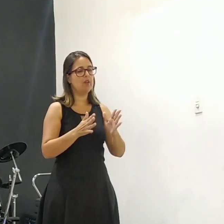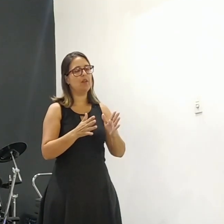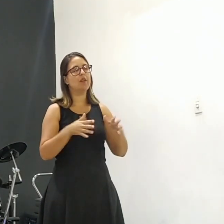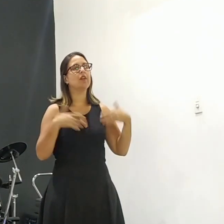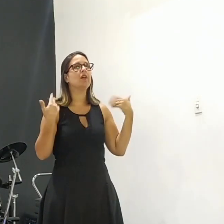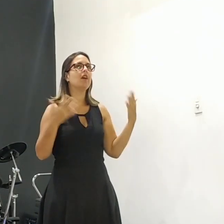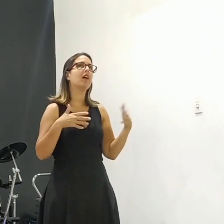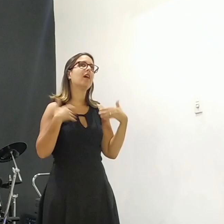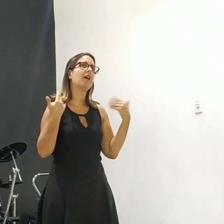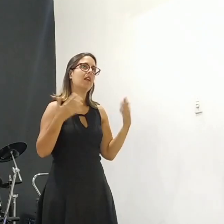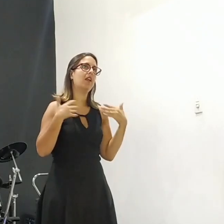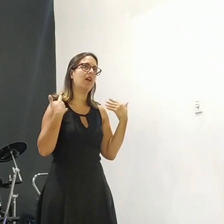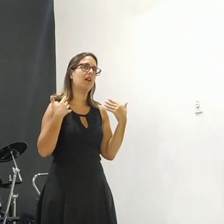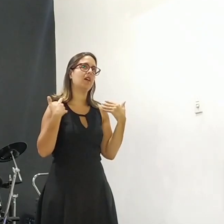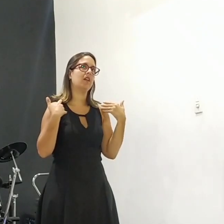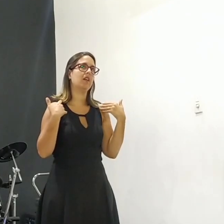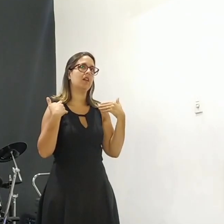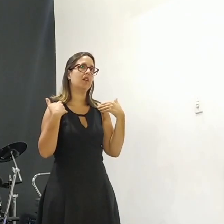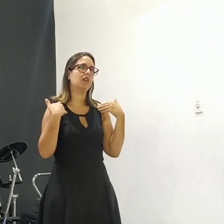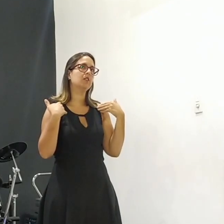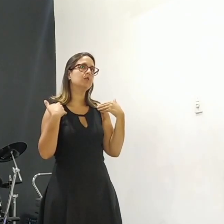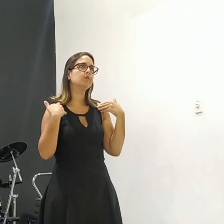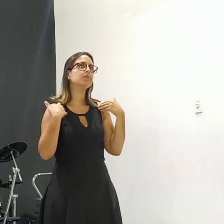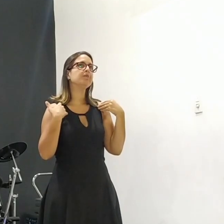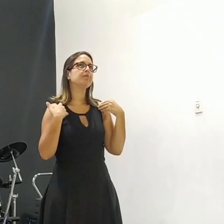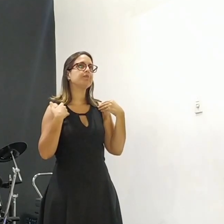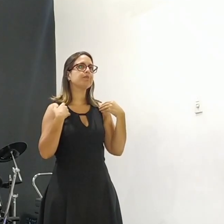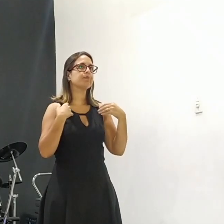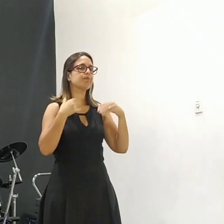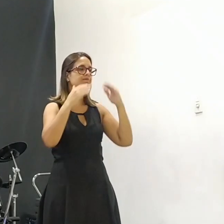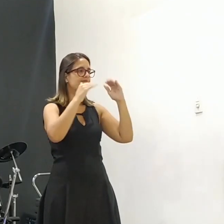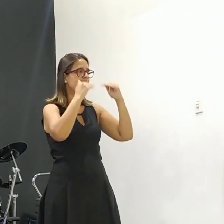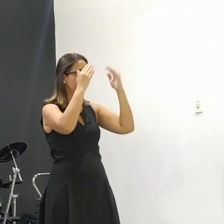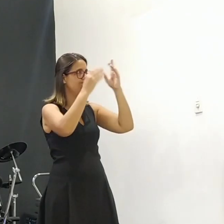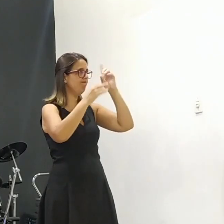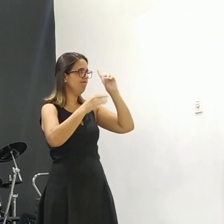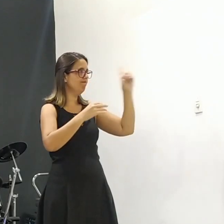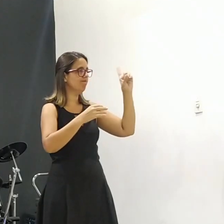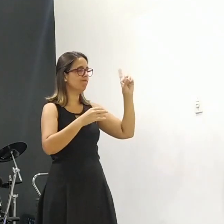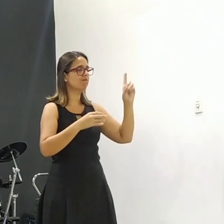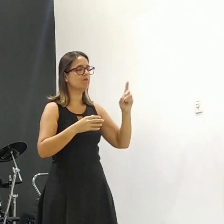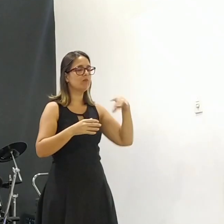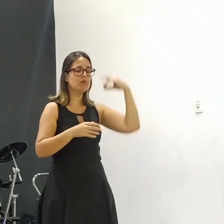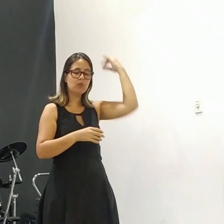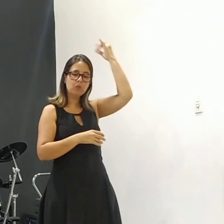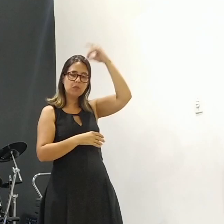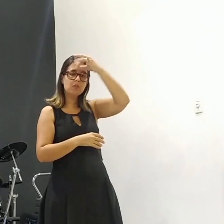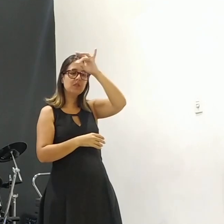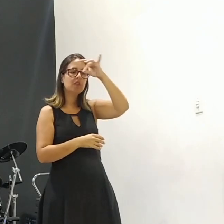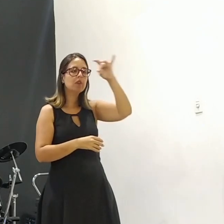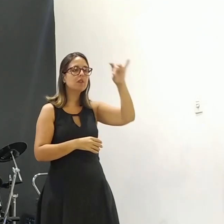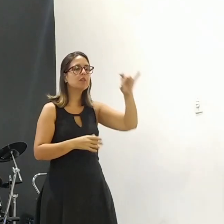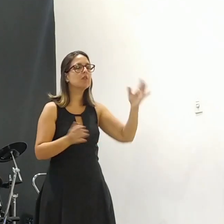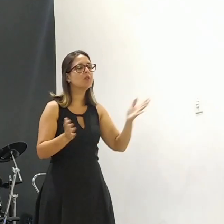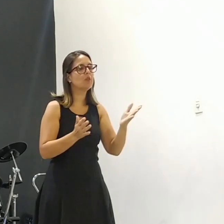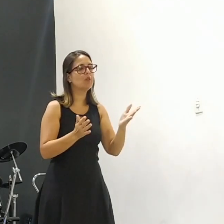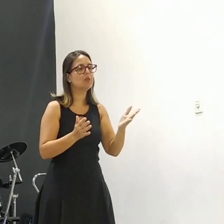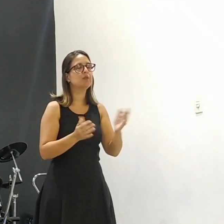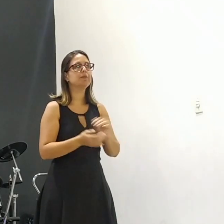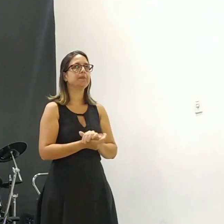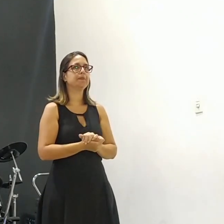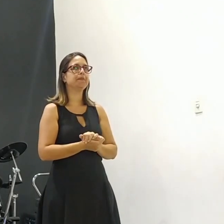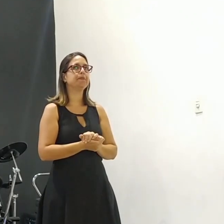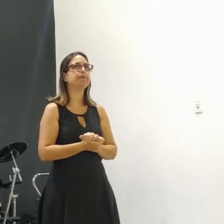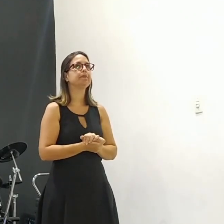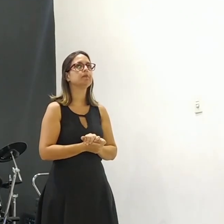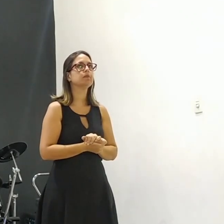Deus, o santuário das moradas do Altíssimo. Esse rio está fluindo aqui nessa noite. Jeremias 17, de 13